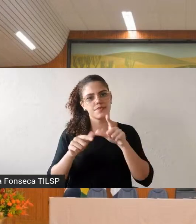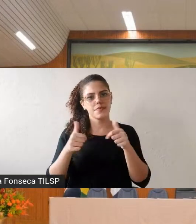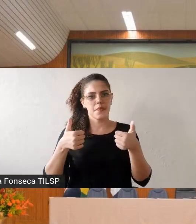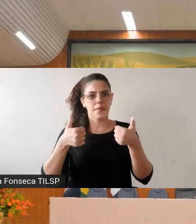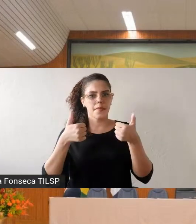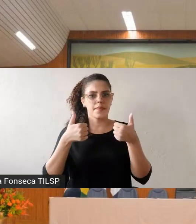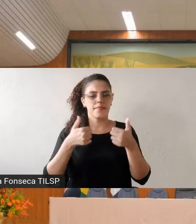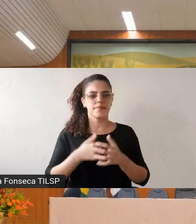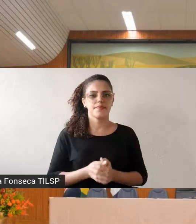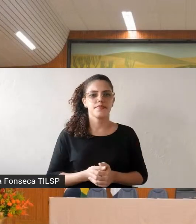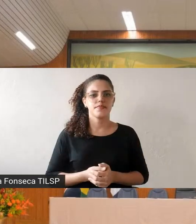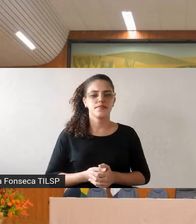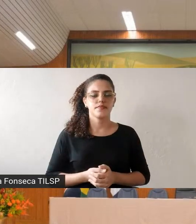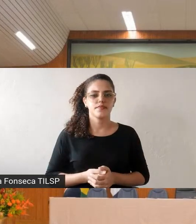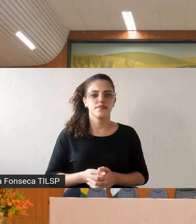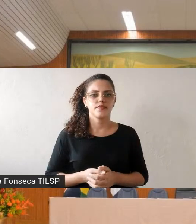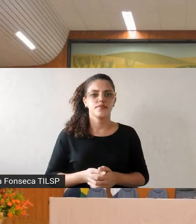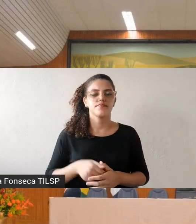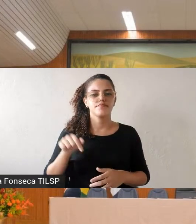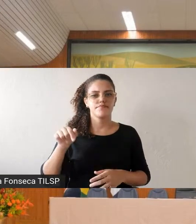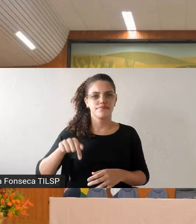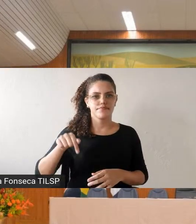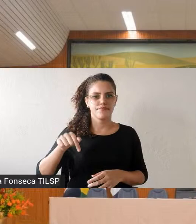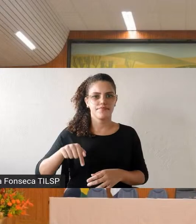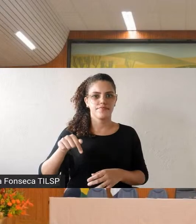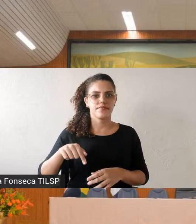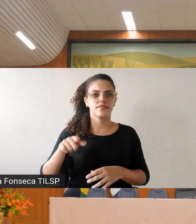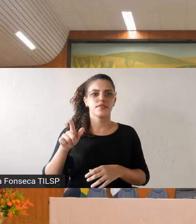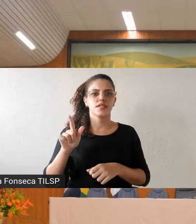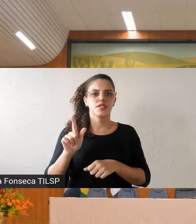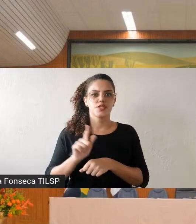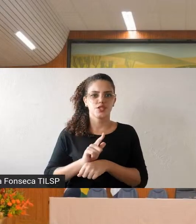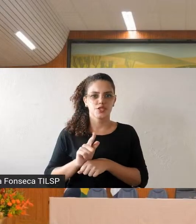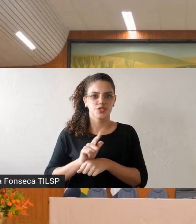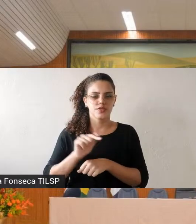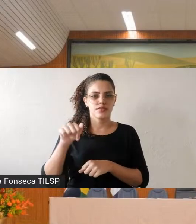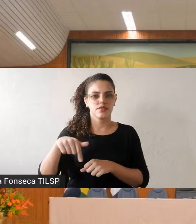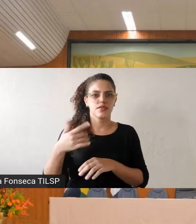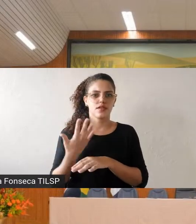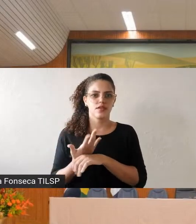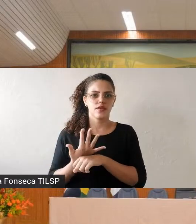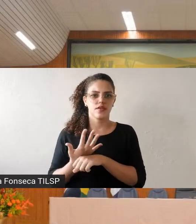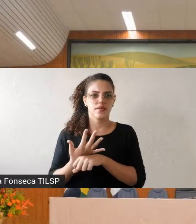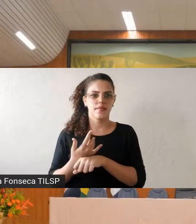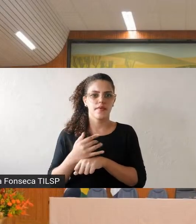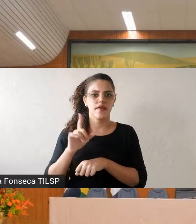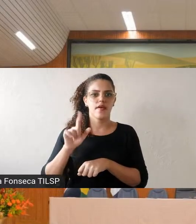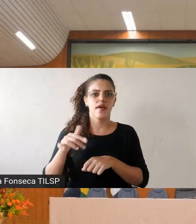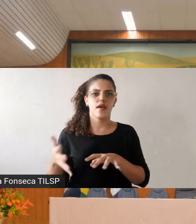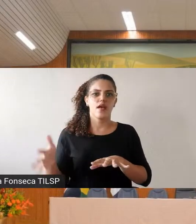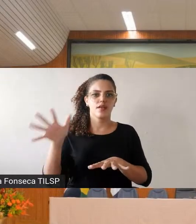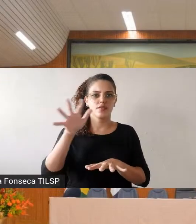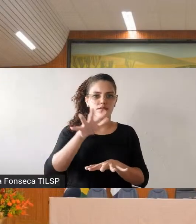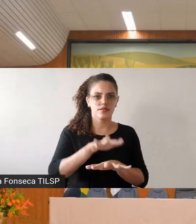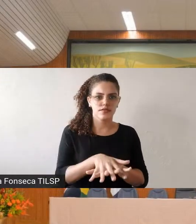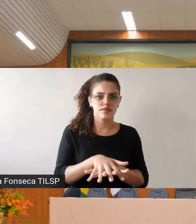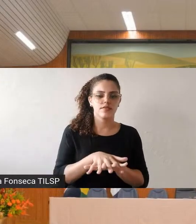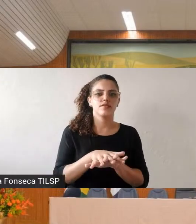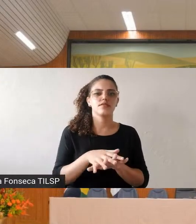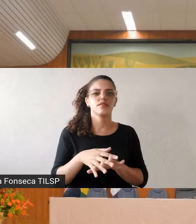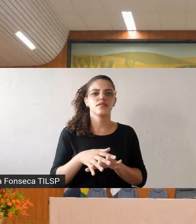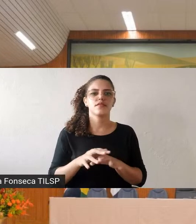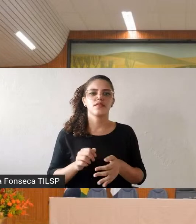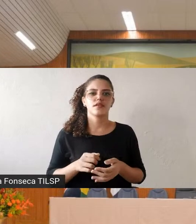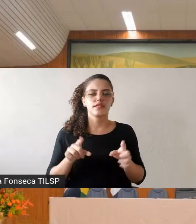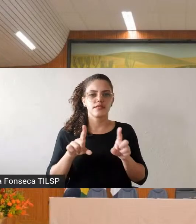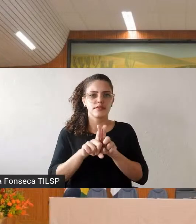UFRPE, porque esta gestão ela é inclusiva, ela é democrática e ela está acostumada a